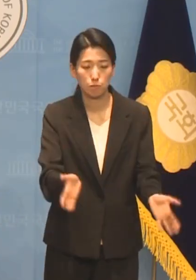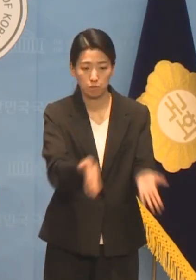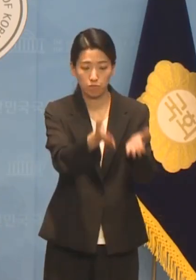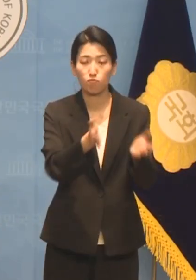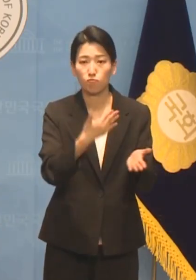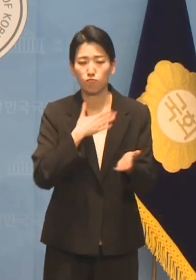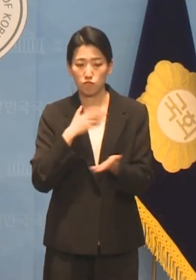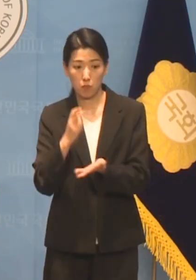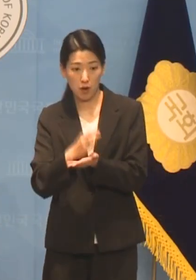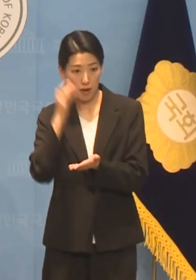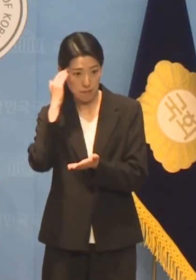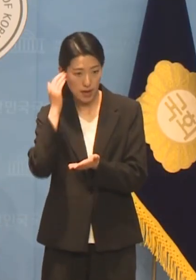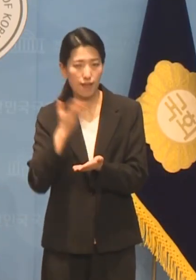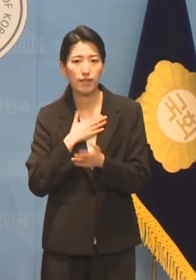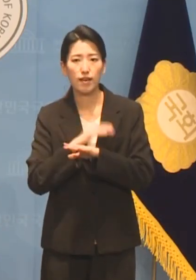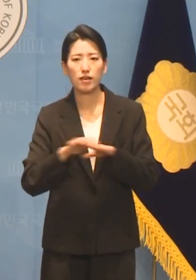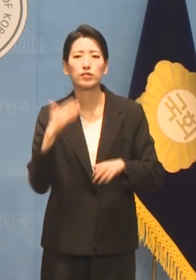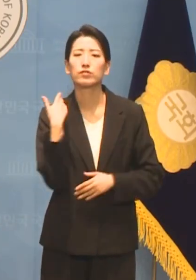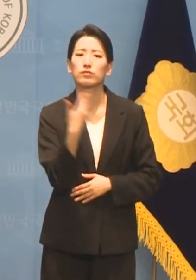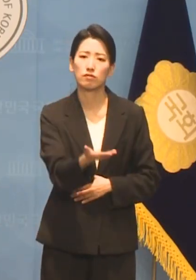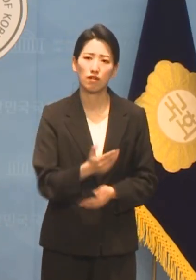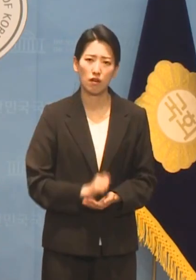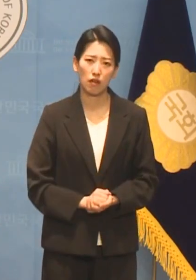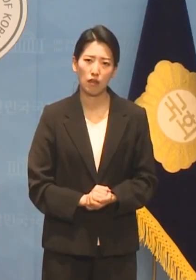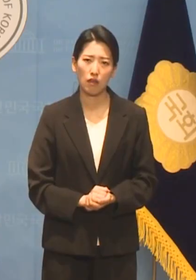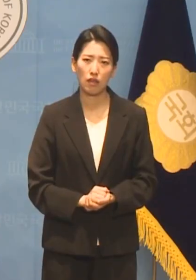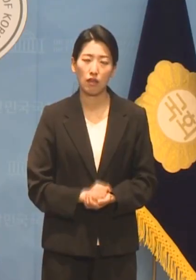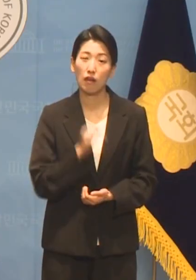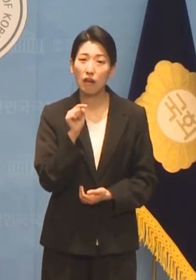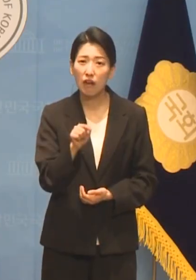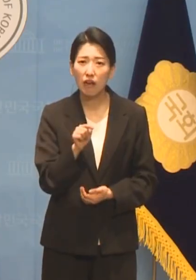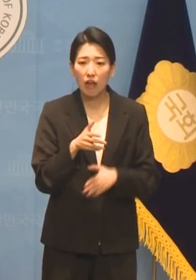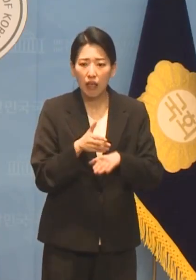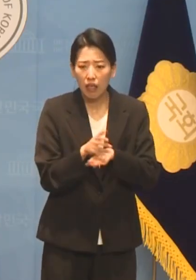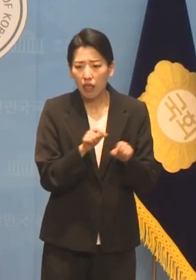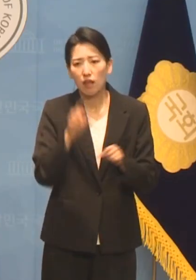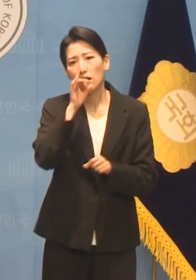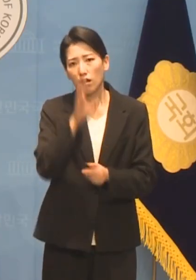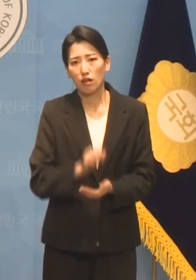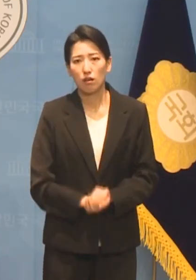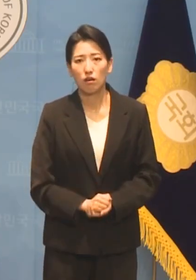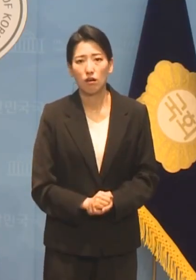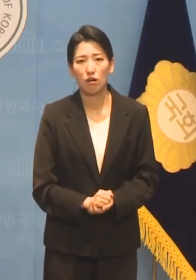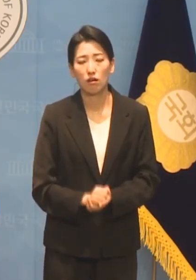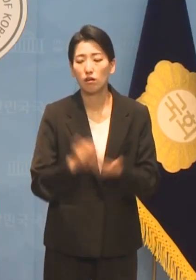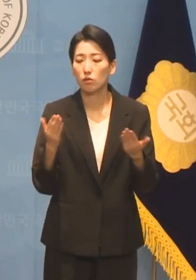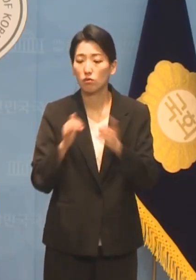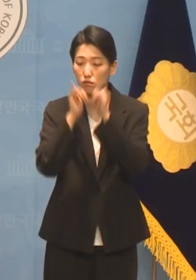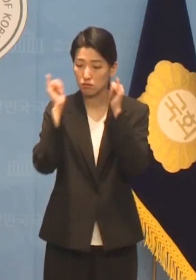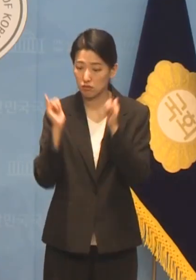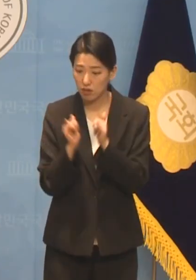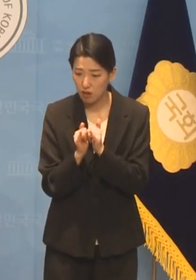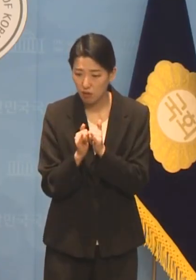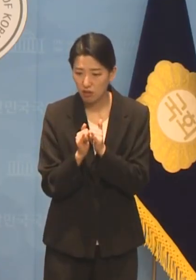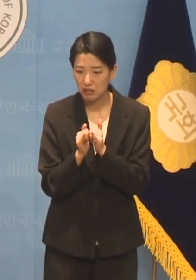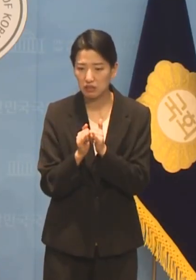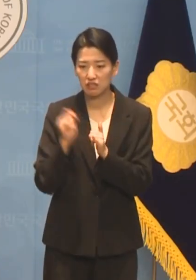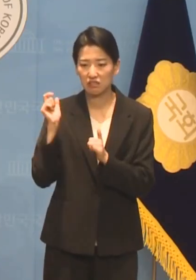환경을 만들겠습니다. 더 이상 미룰 수 없습니다. 노동시장의 경직성과 이중구조를